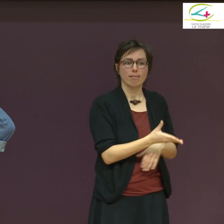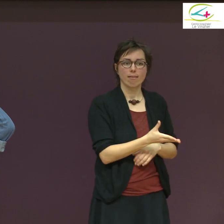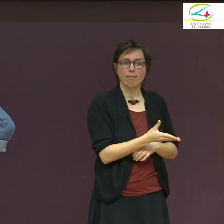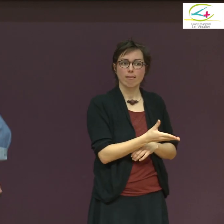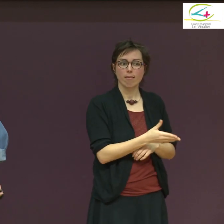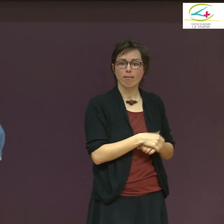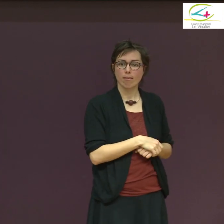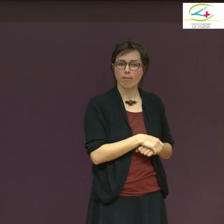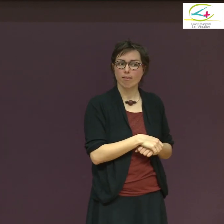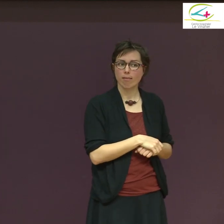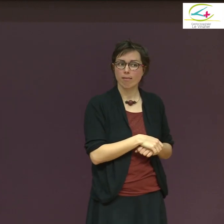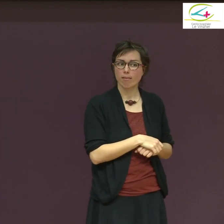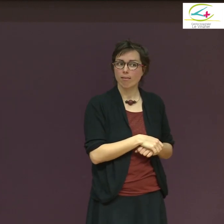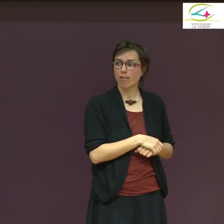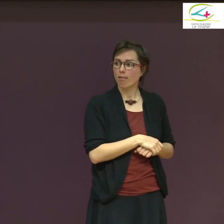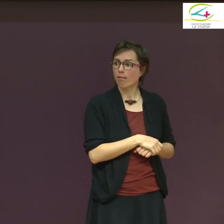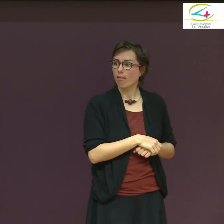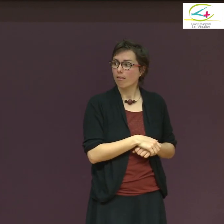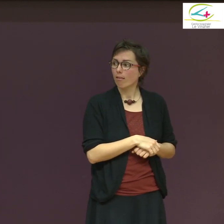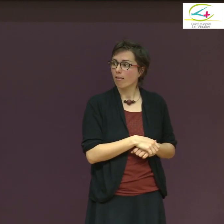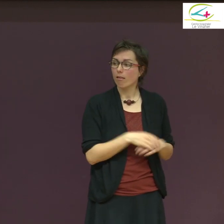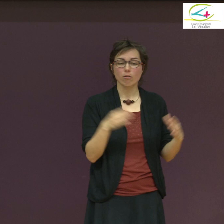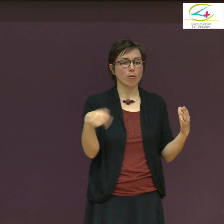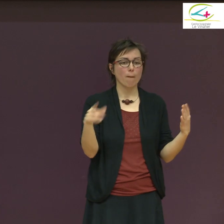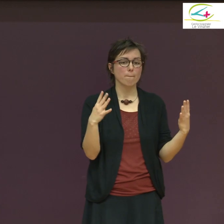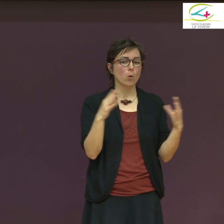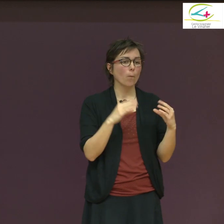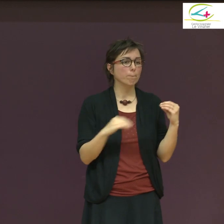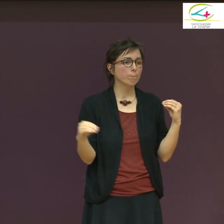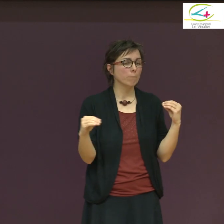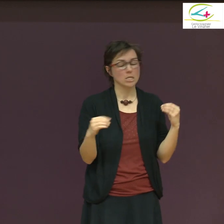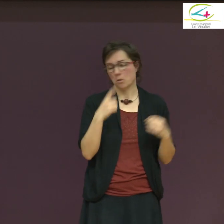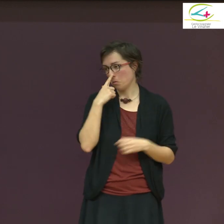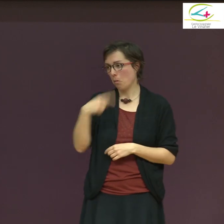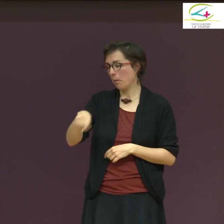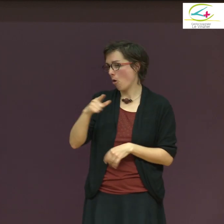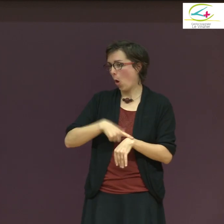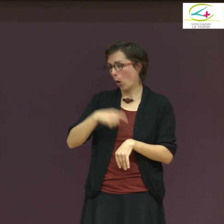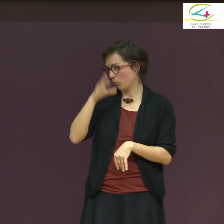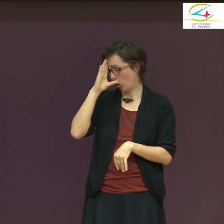On va les coucher. On va les tuer.